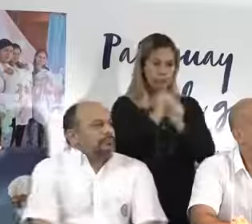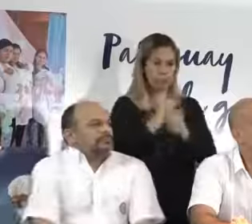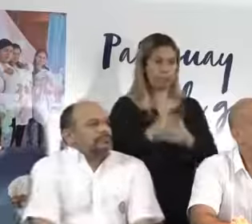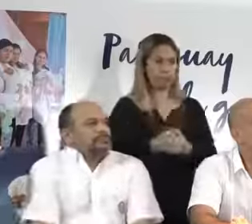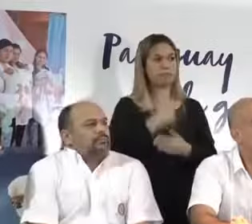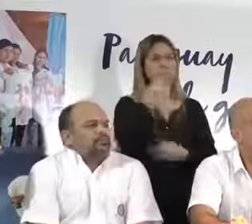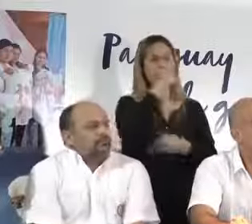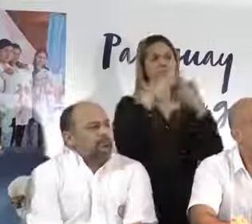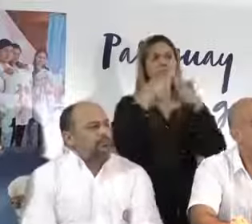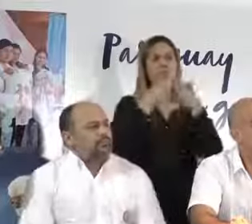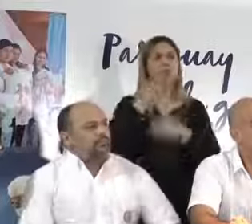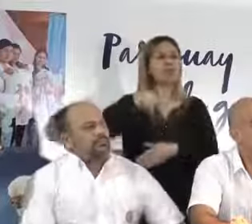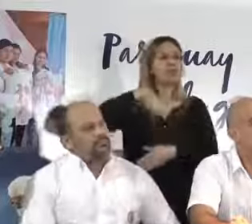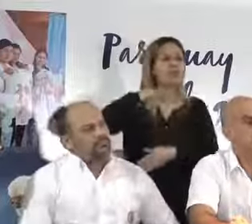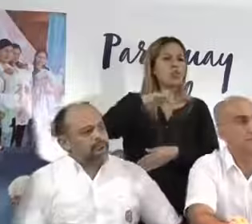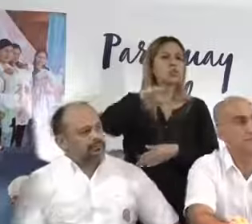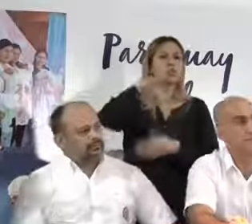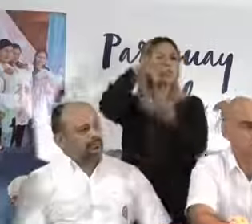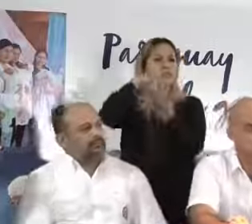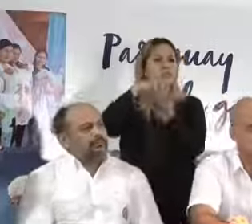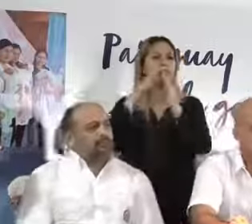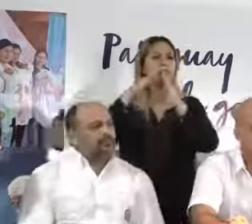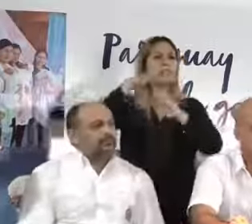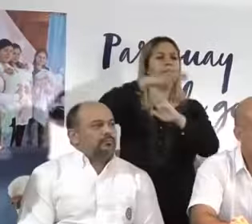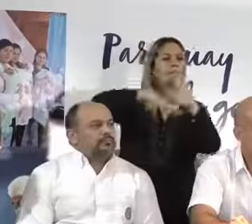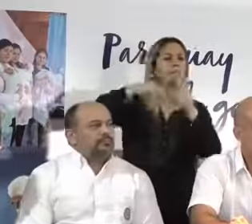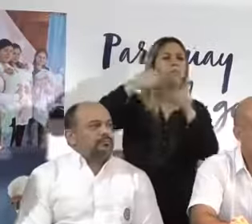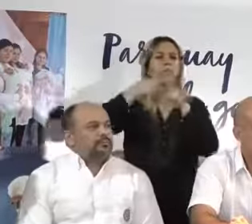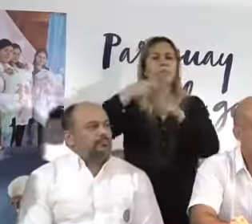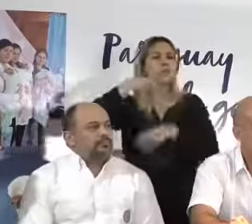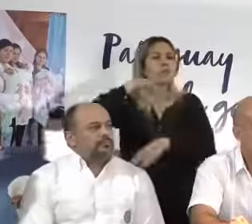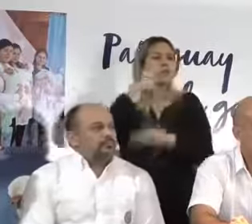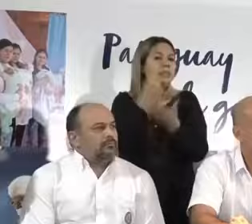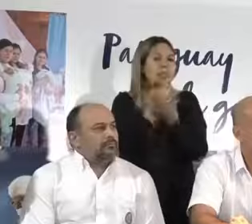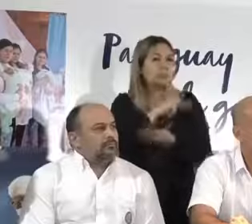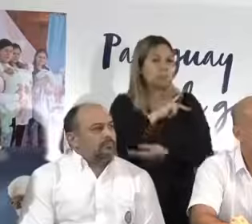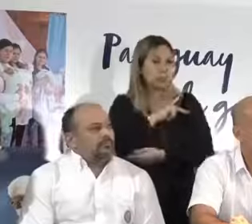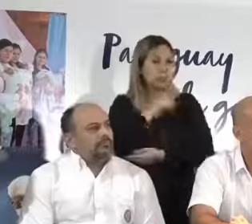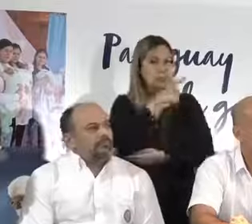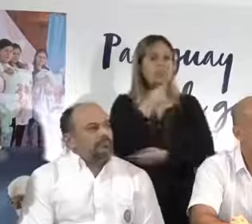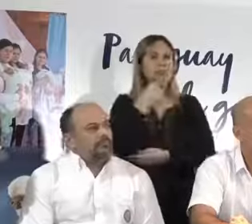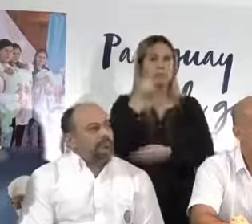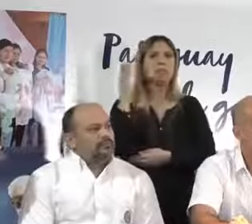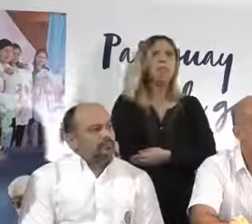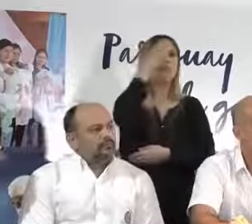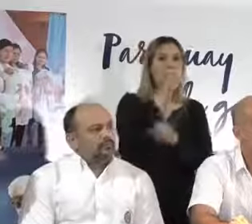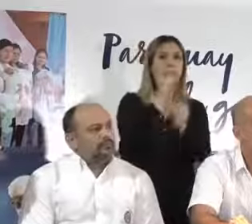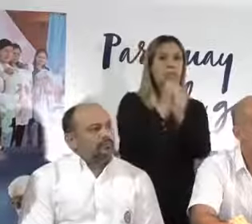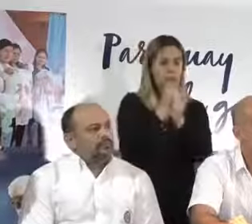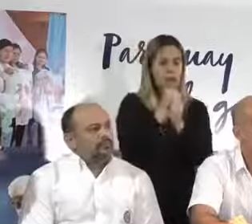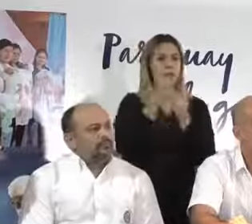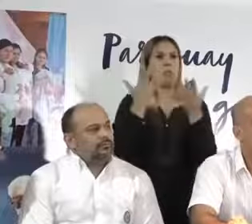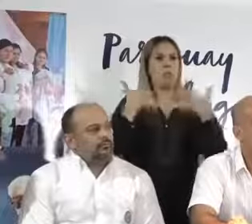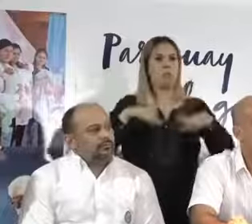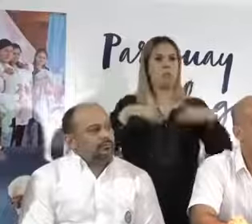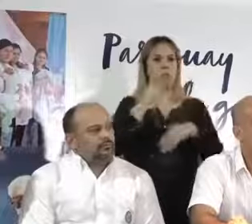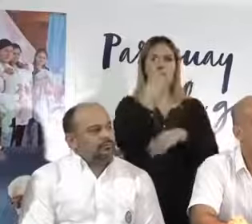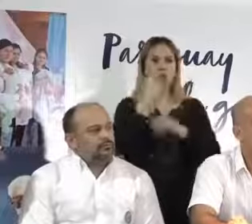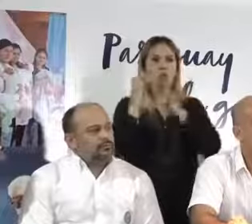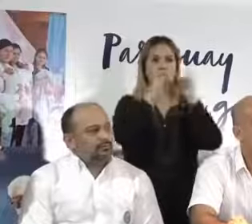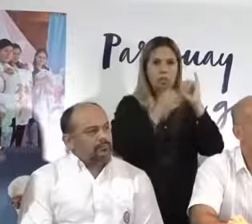de qué barrio, de dónde está alojado? ¿Dónde? Porque nos comentaban que se fue a trabajar inclusive durante